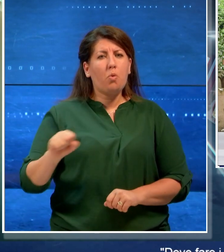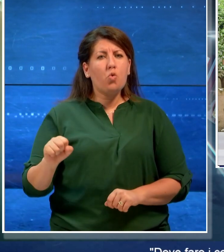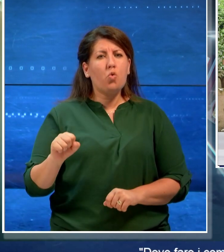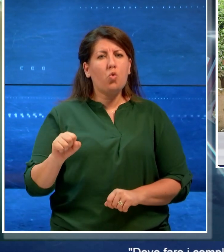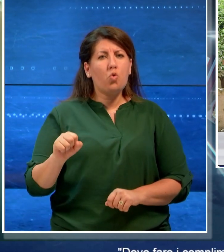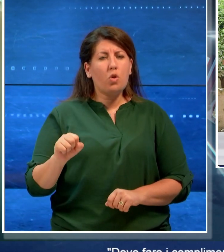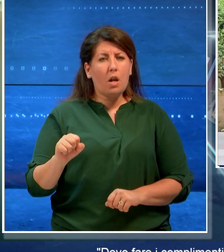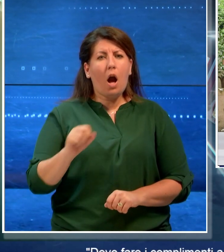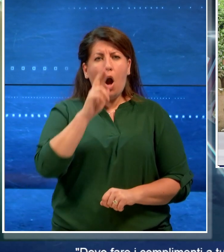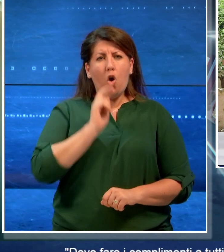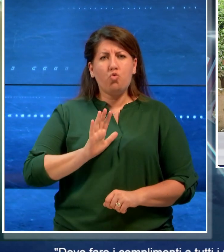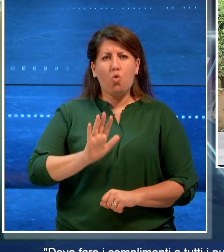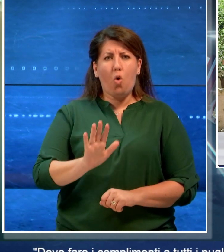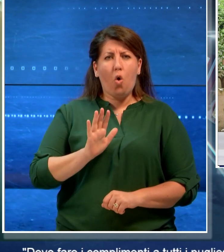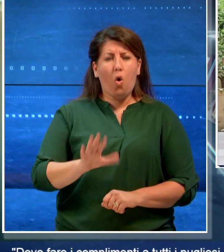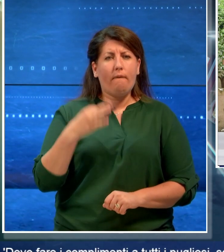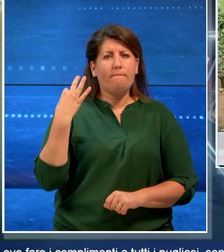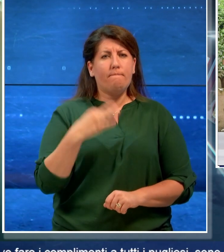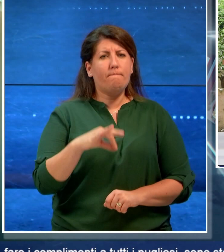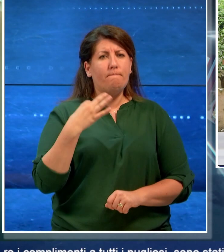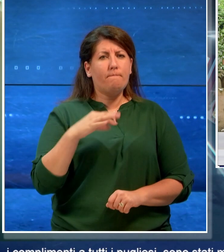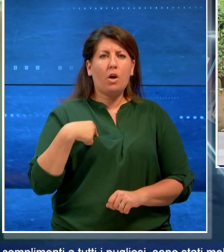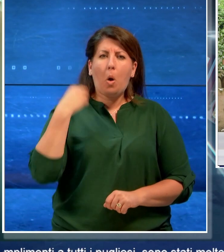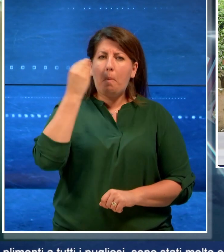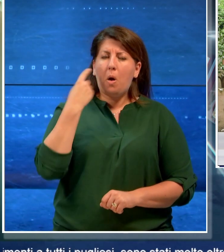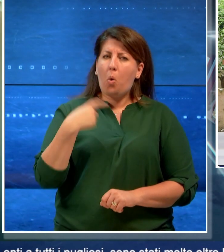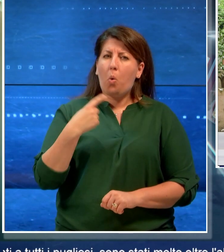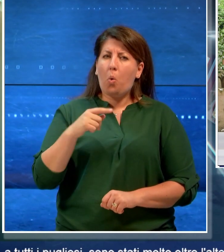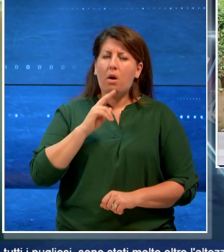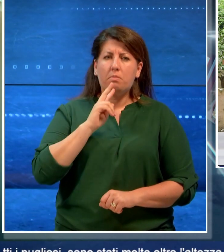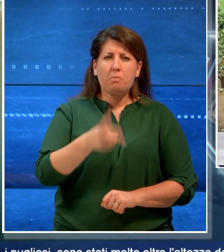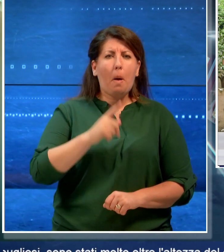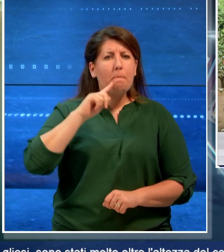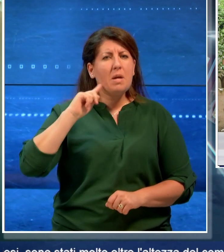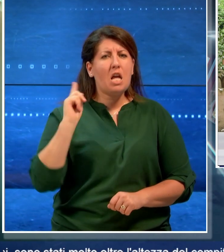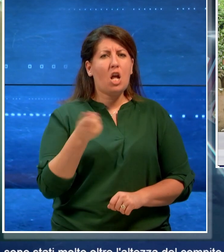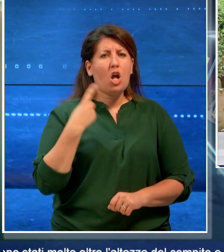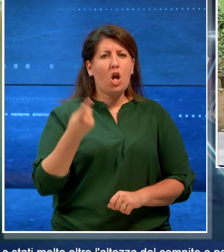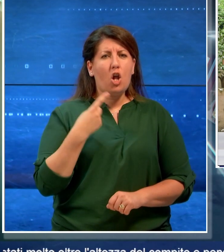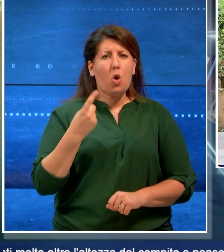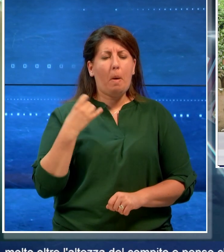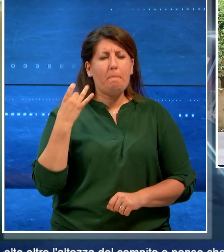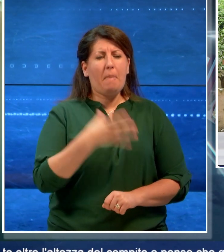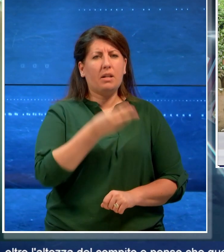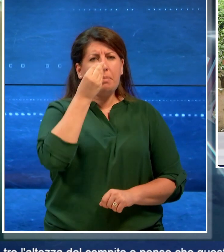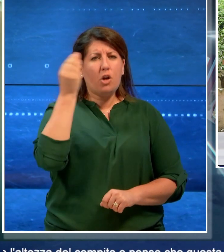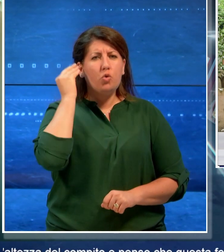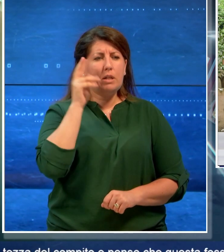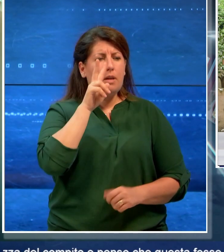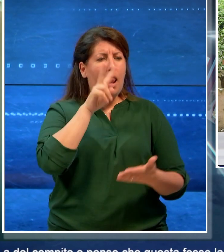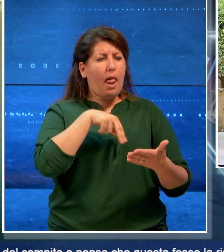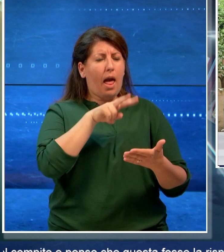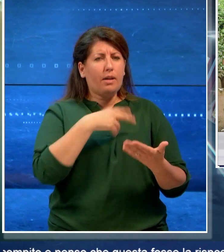l'altezza del compito e penso che questa fosse la risposta migliore ai soliti pregiudizi letti sulla